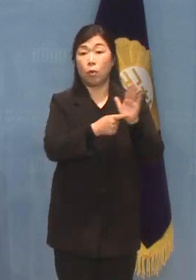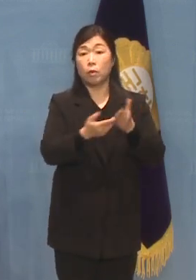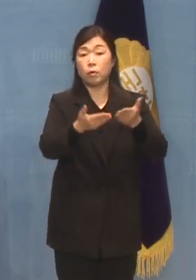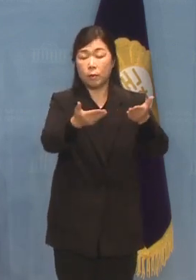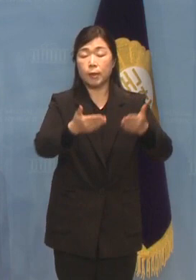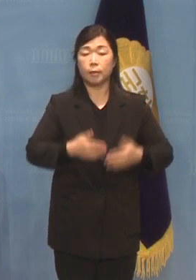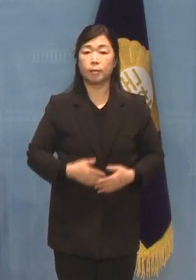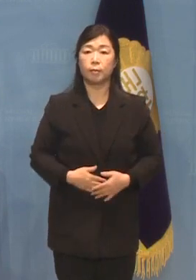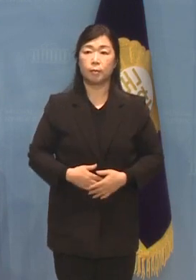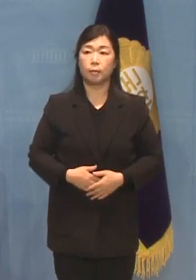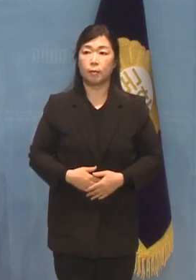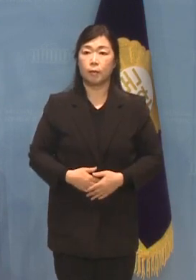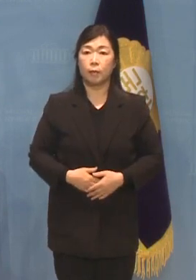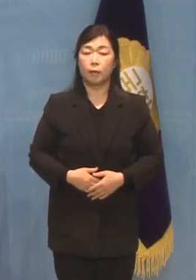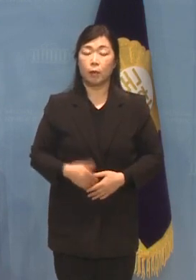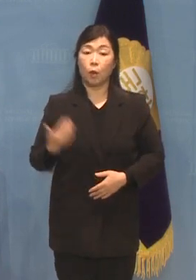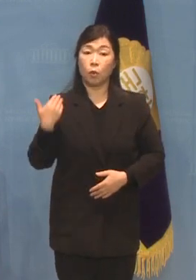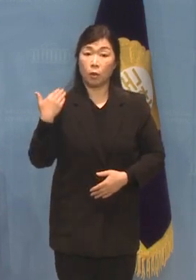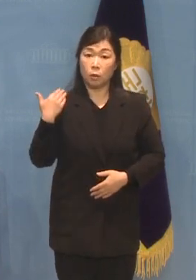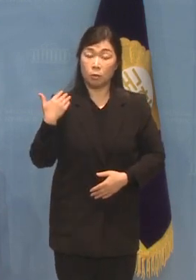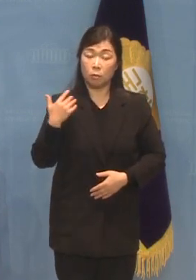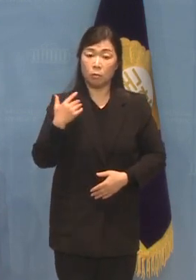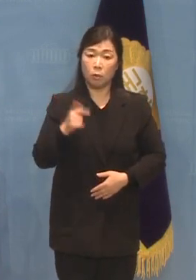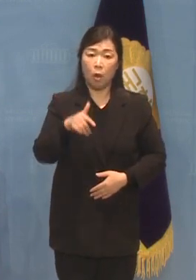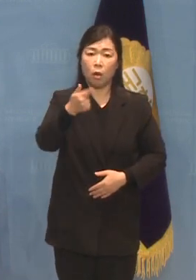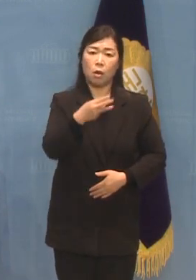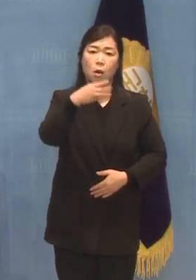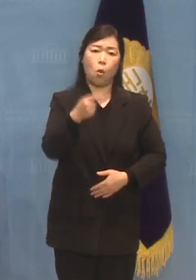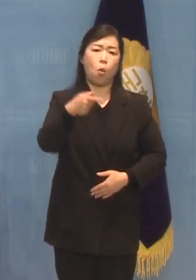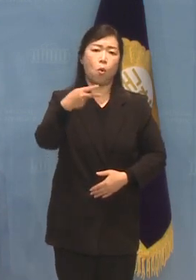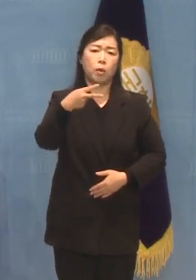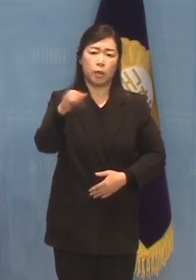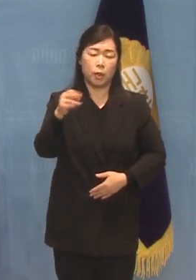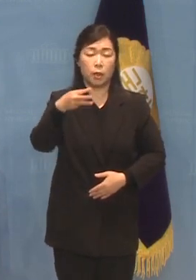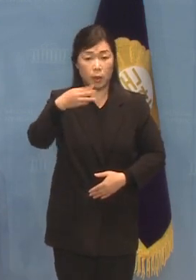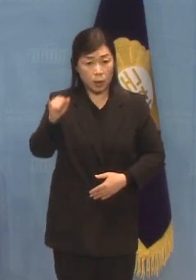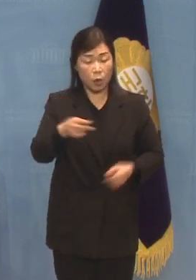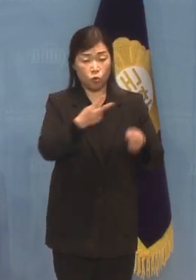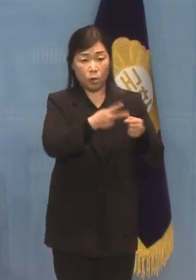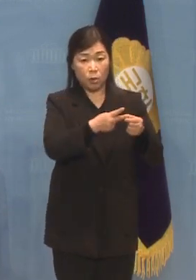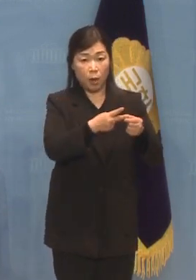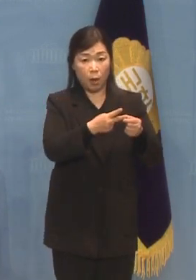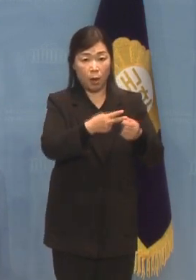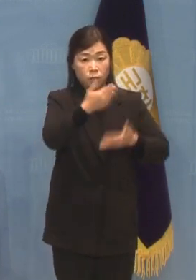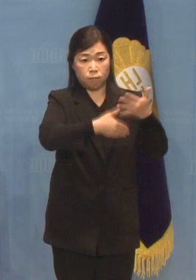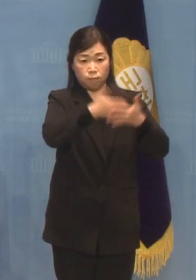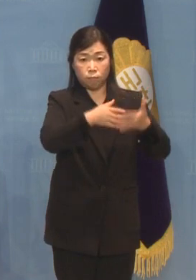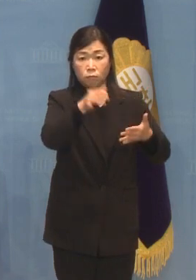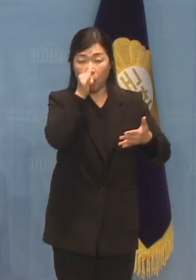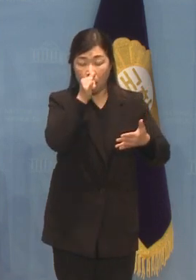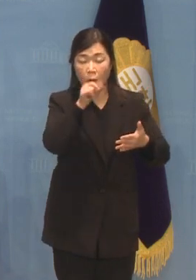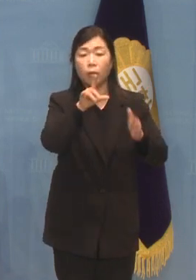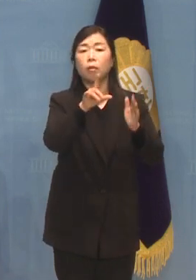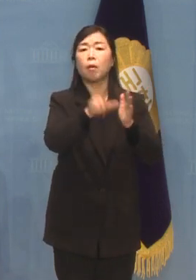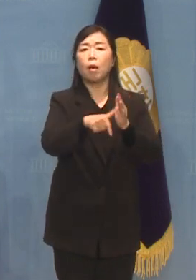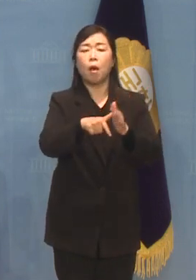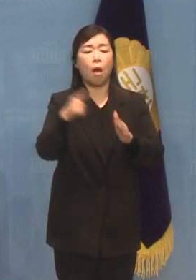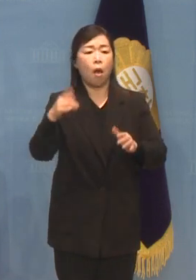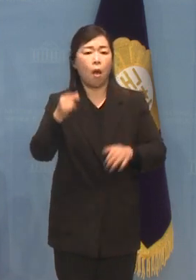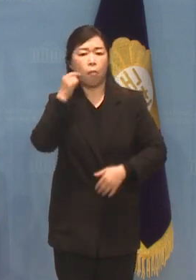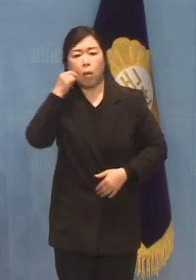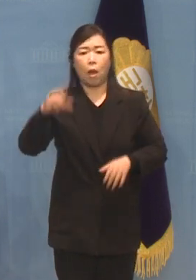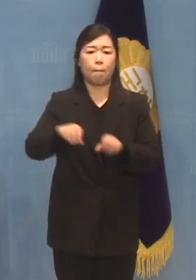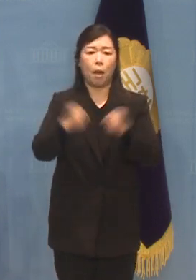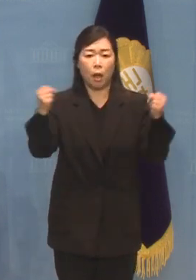예정입니다. 최근 더 글로리 시즌2가 폭발적 반응을 얻고 있는 가운데 국회